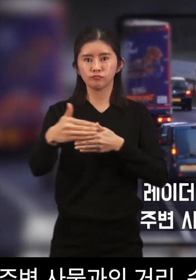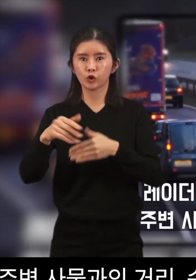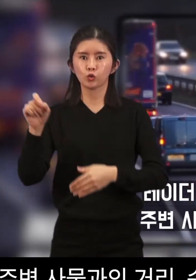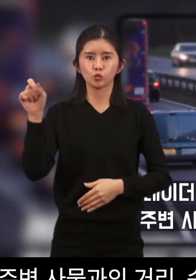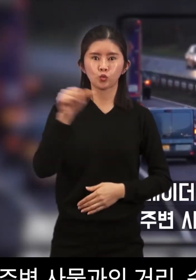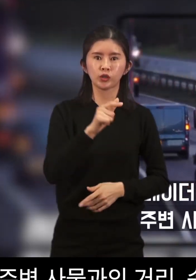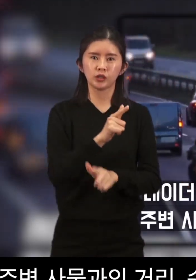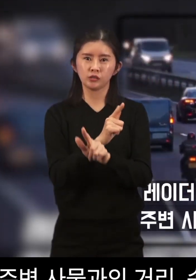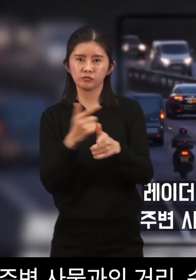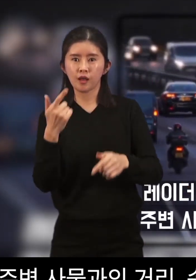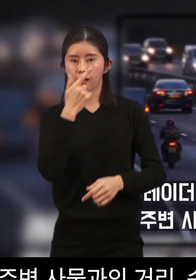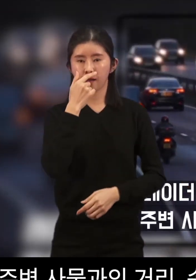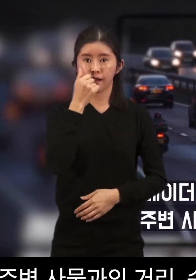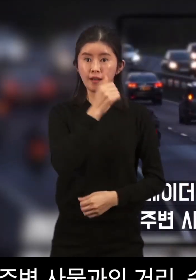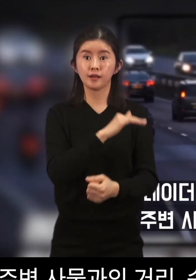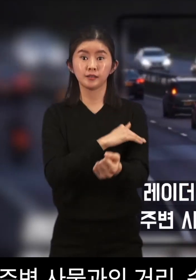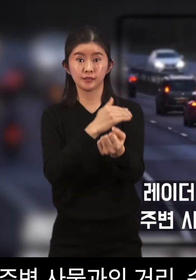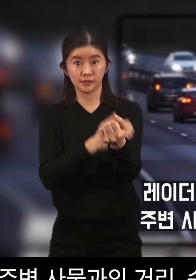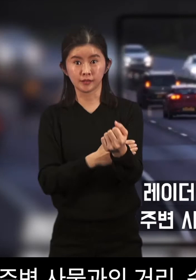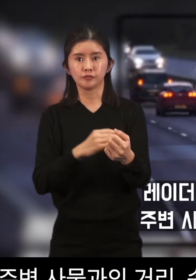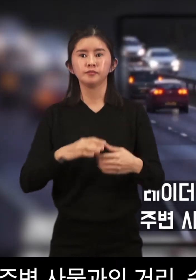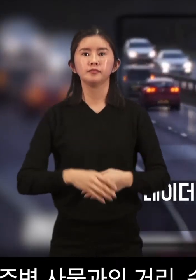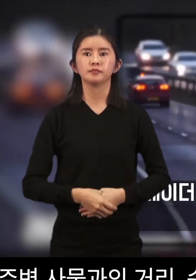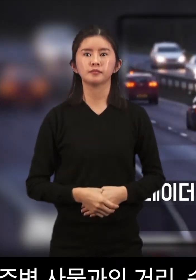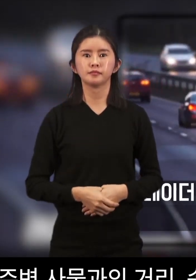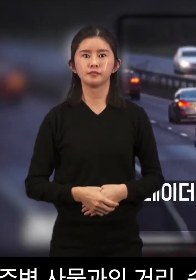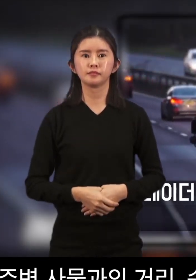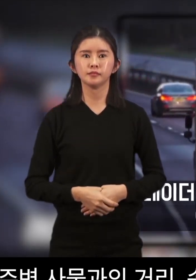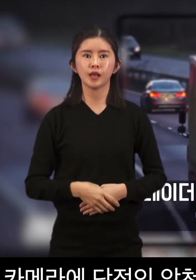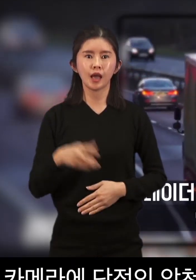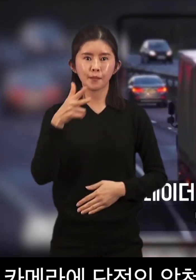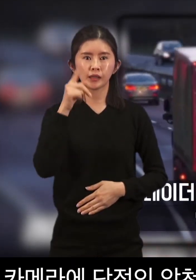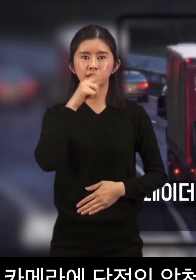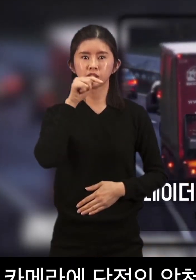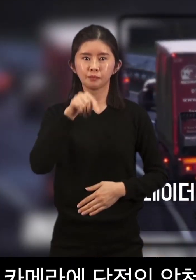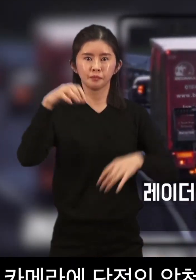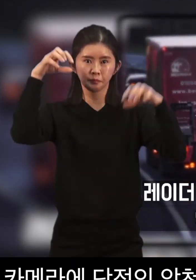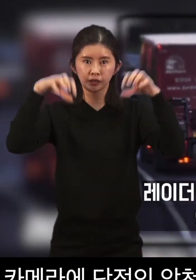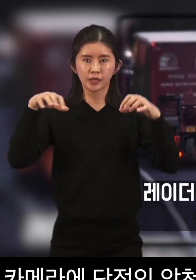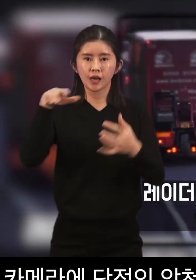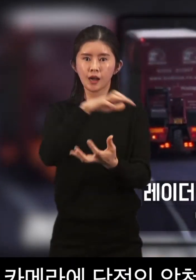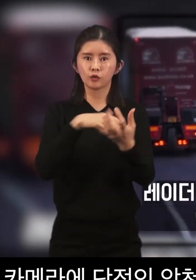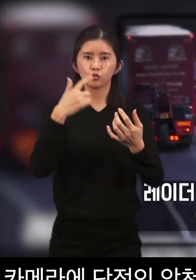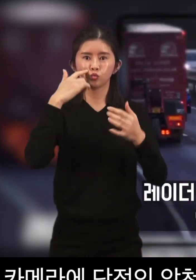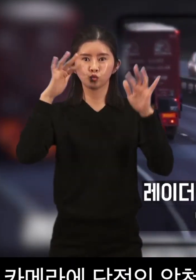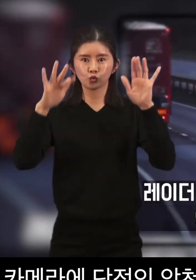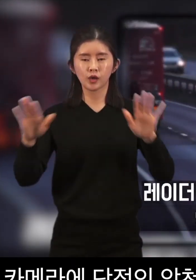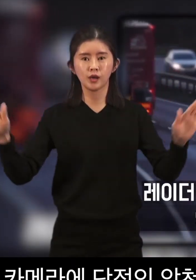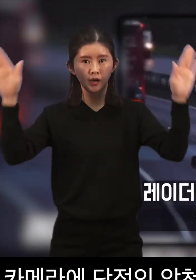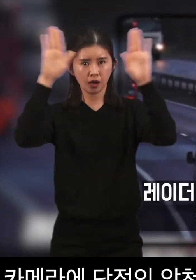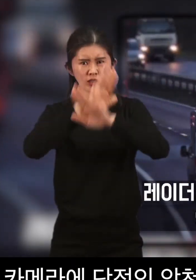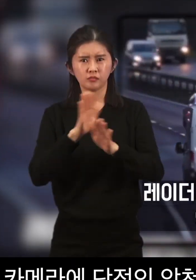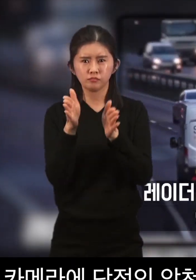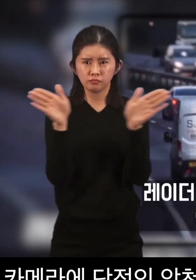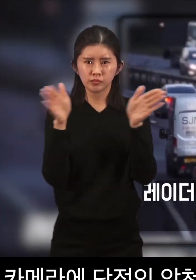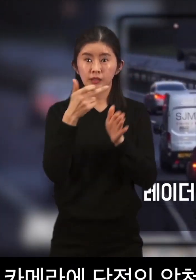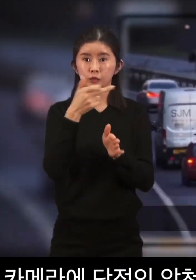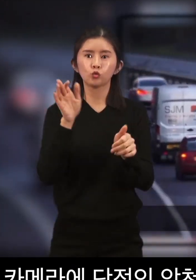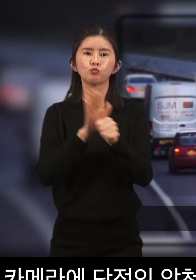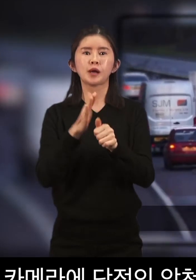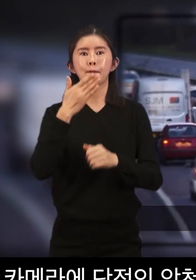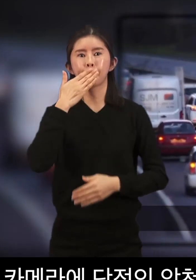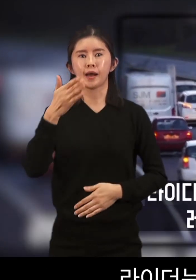사물과의 거리, 척도 등을 파악하는 능력이 뛰어나며 카메라의 단점인 앞전후와 야간시야에 큰 도움이 됩니다.